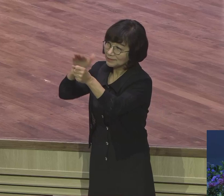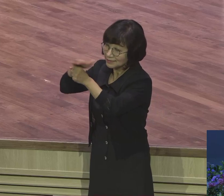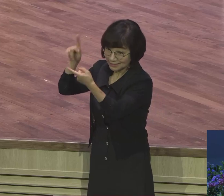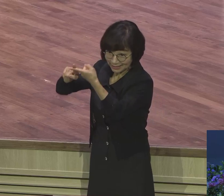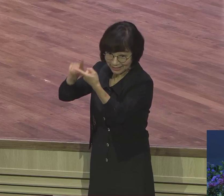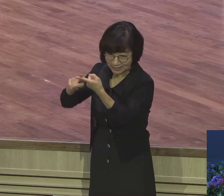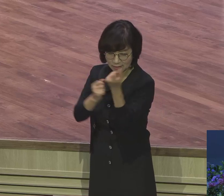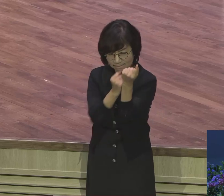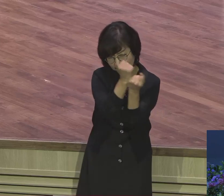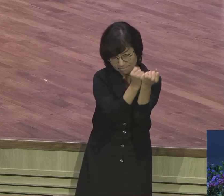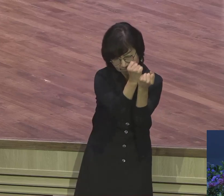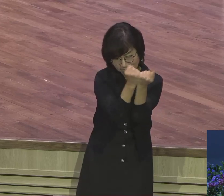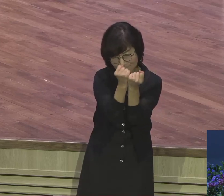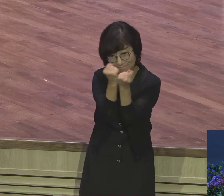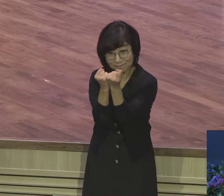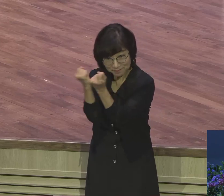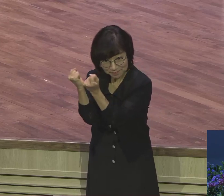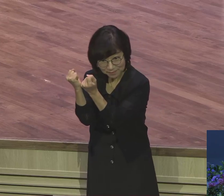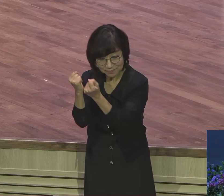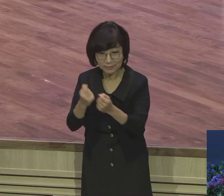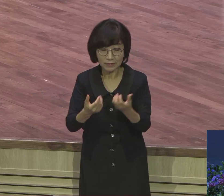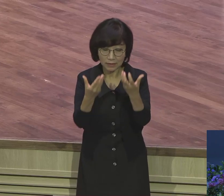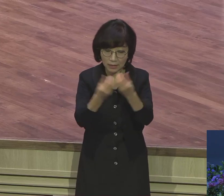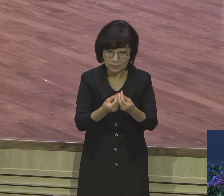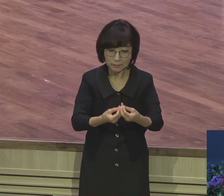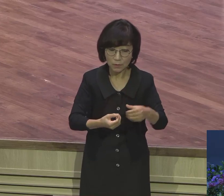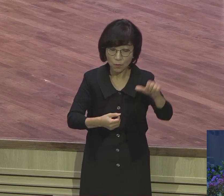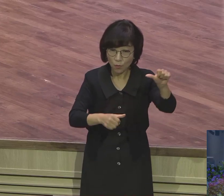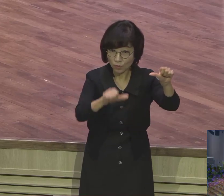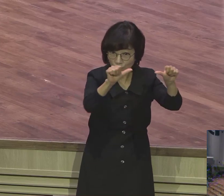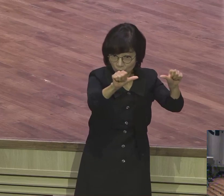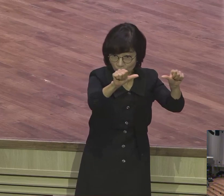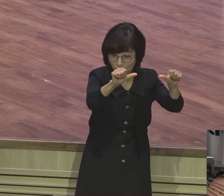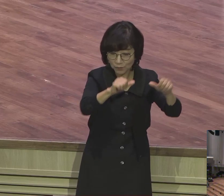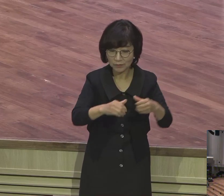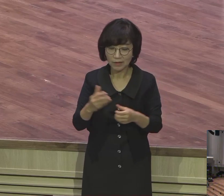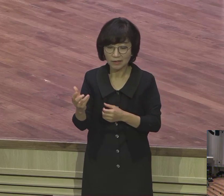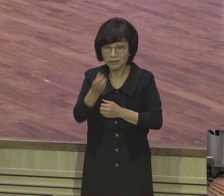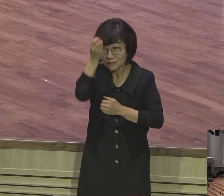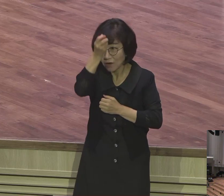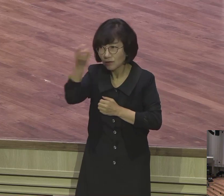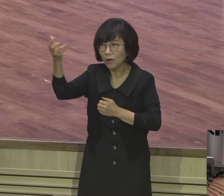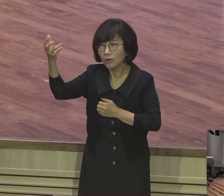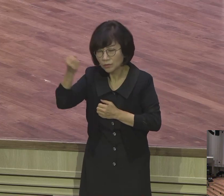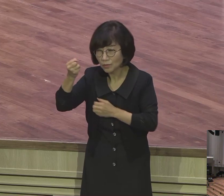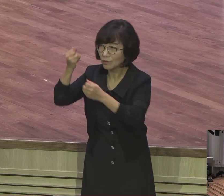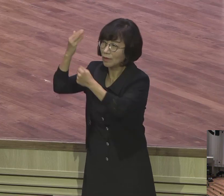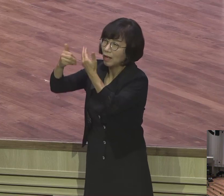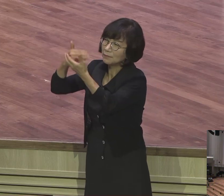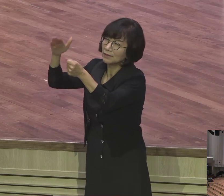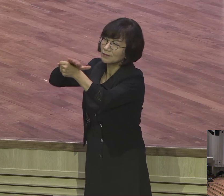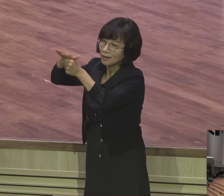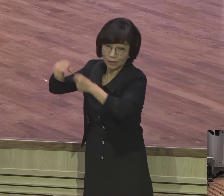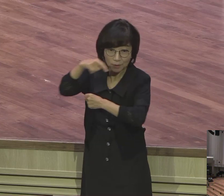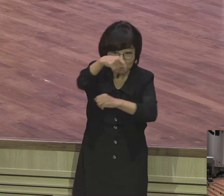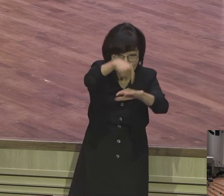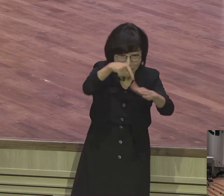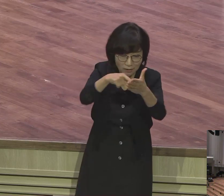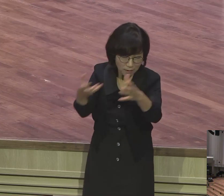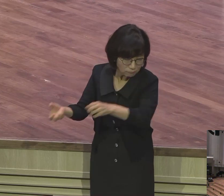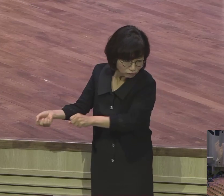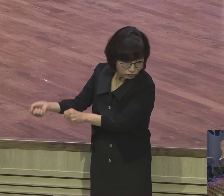설명했습니다. 로마서 5장 5절에 보면 성령으로 말미암아 하나님의 사랑이 우리 마음에 부음받 되었다.